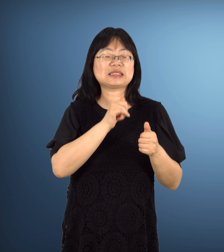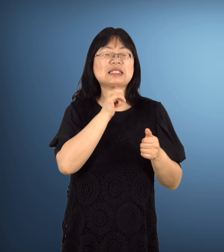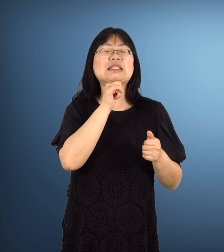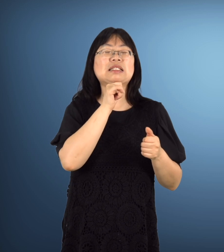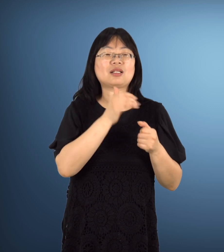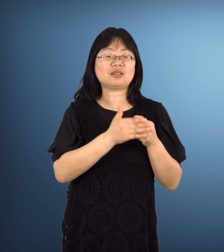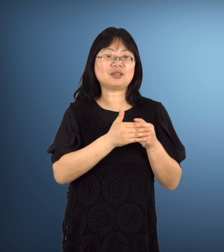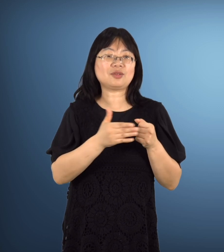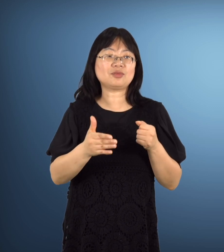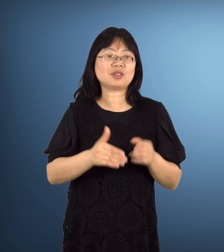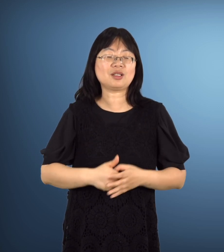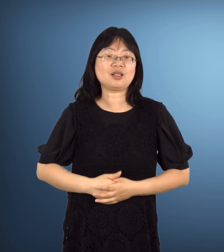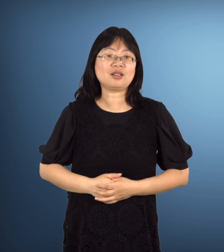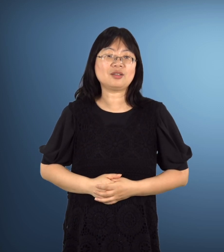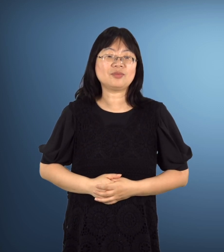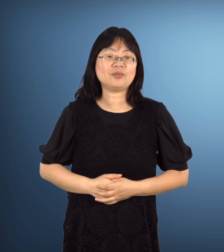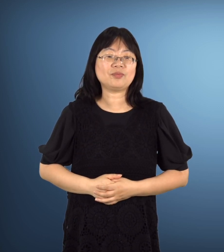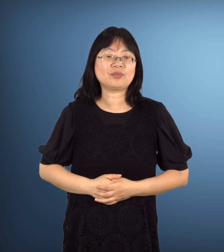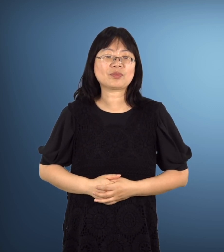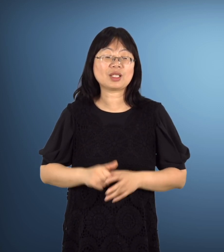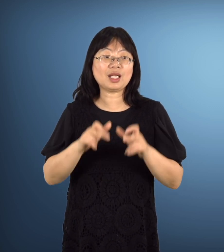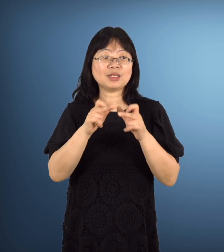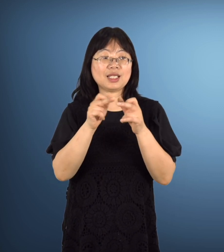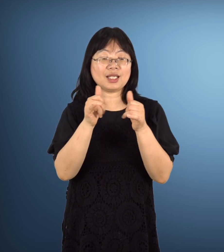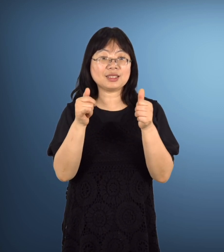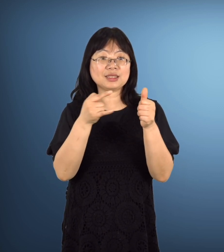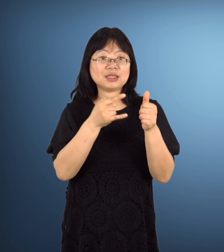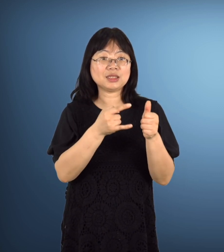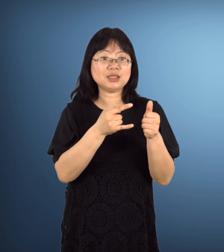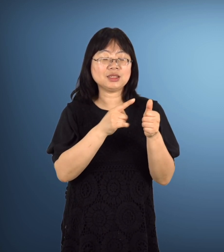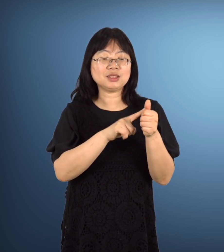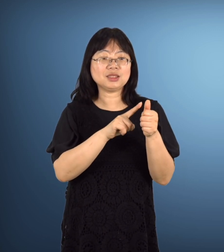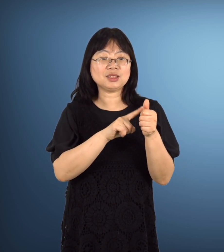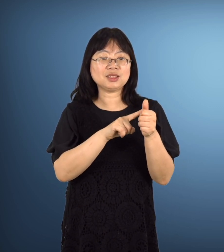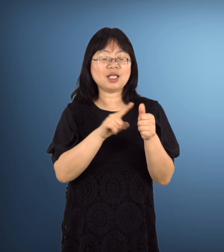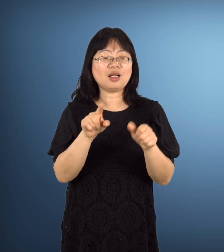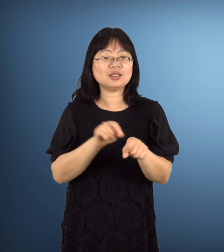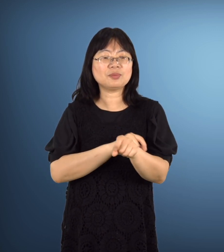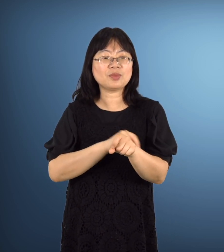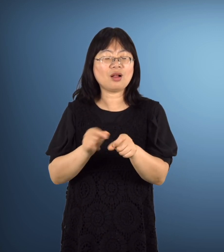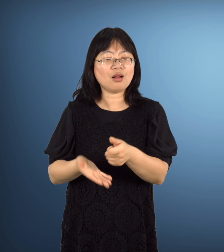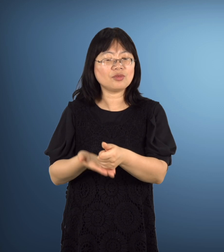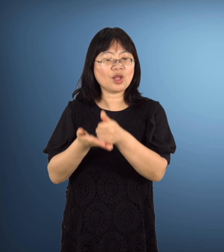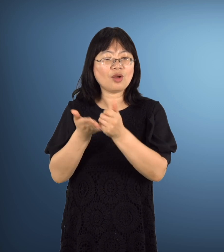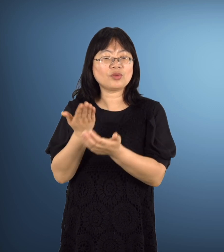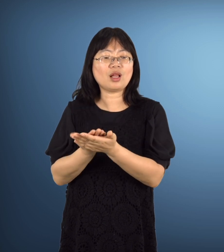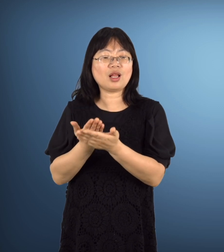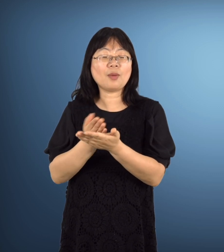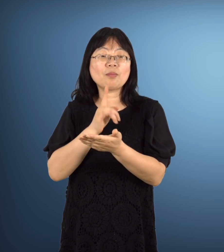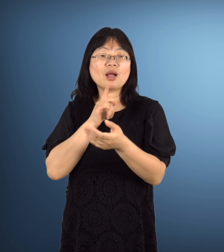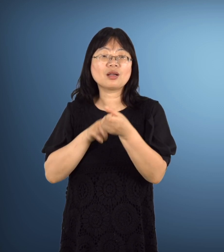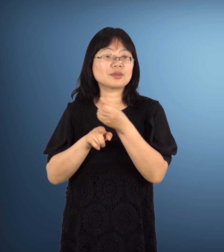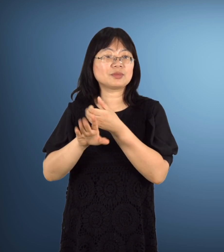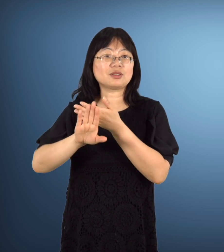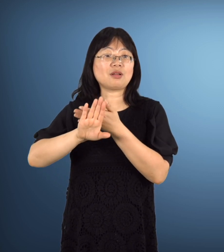가난해요. 그래서 장애인들이 특별한 대우를 해달라는 게